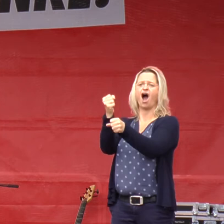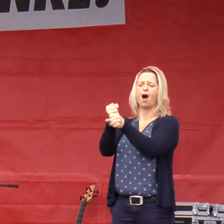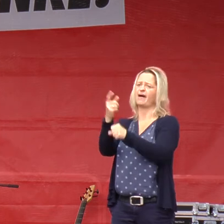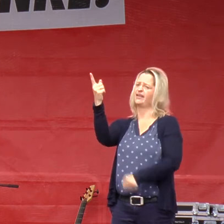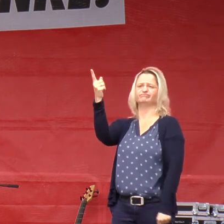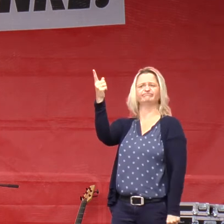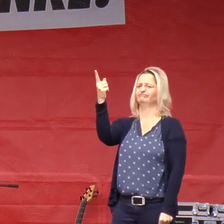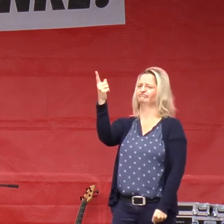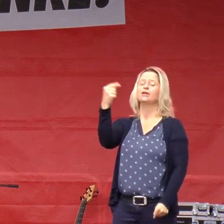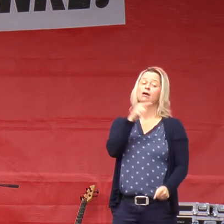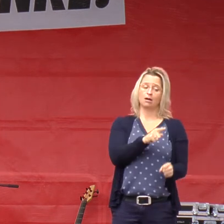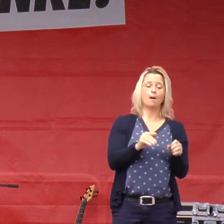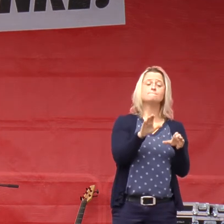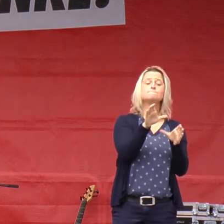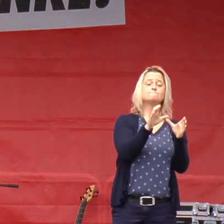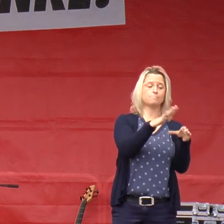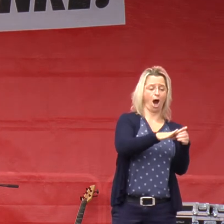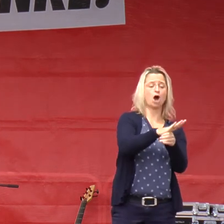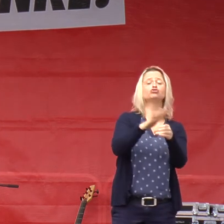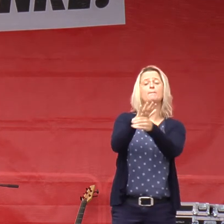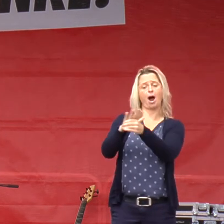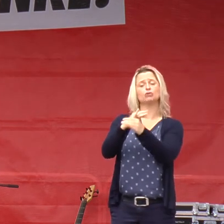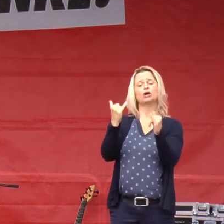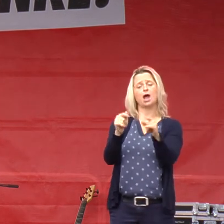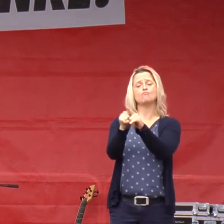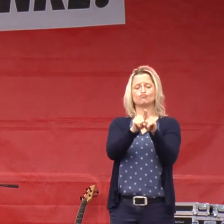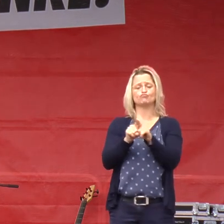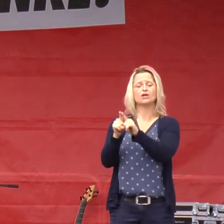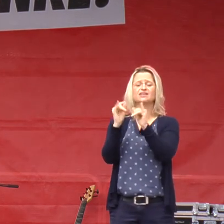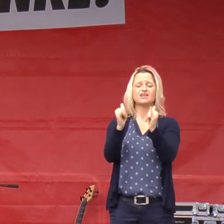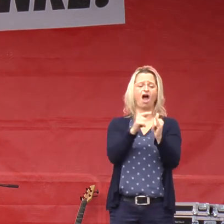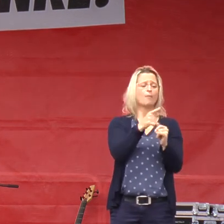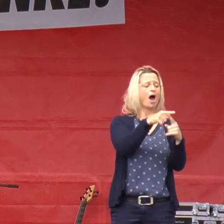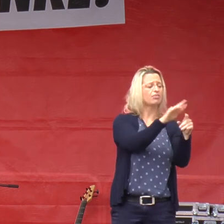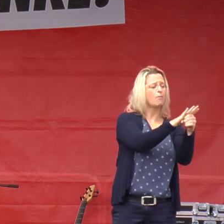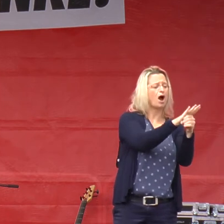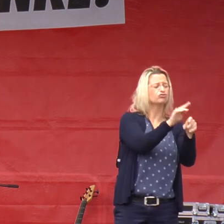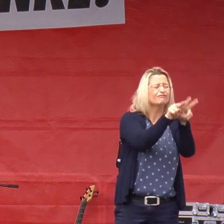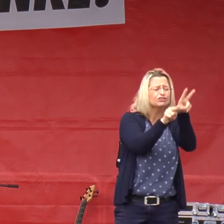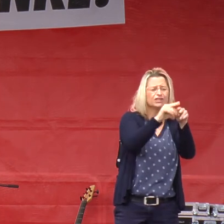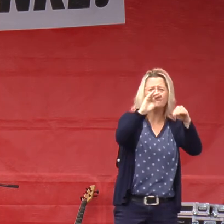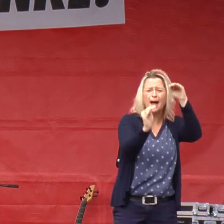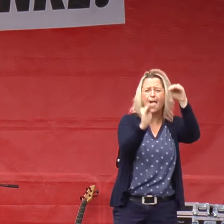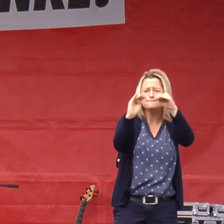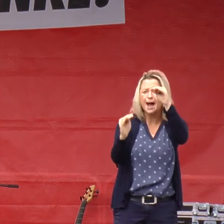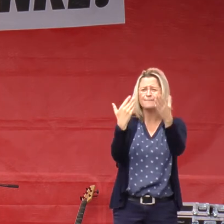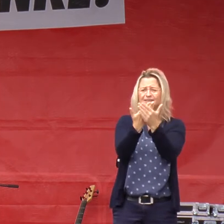das oft der Fall, aber zwischen den Branchen wird sehr unterschiedlich bezahlt. Und deswegen muss unsere Devise